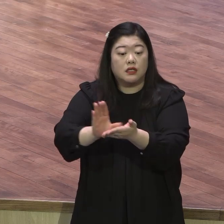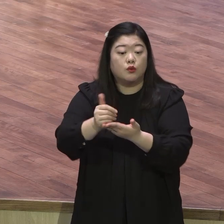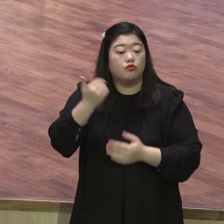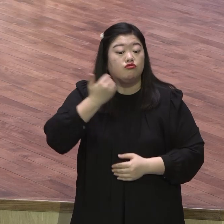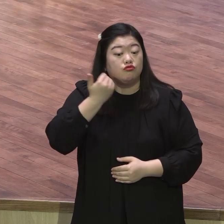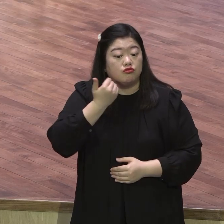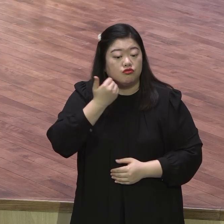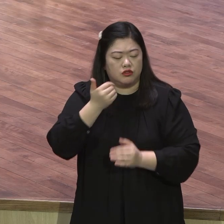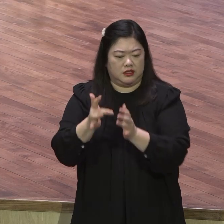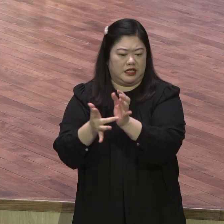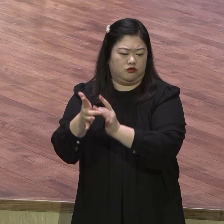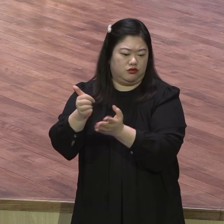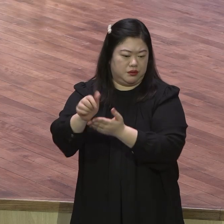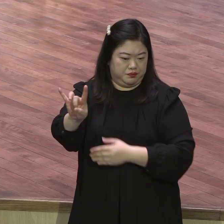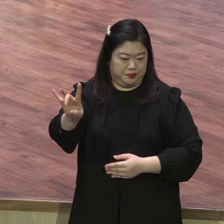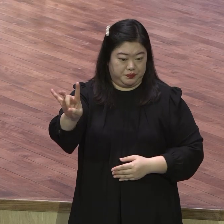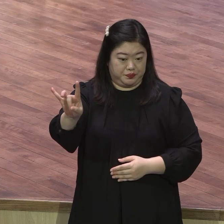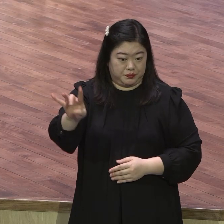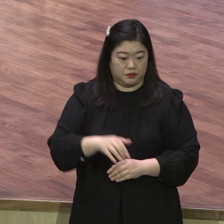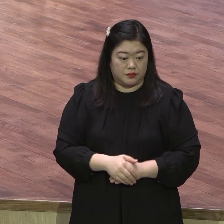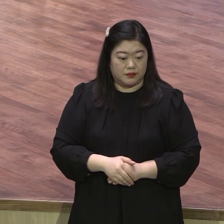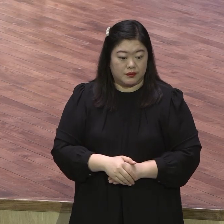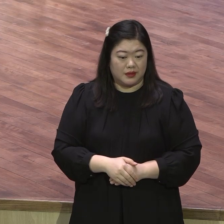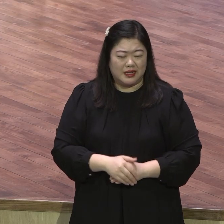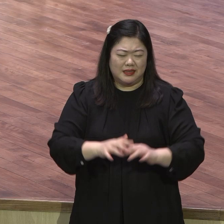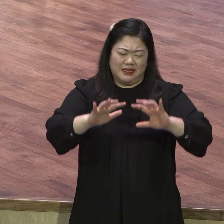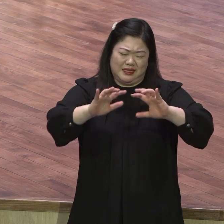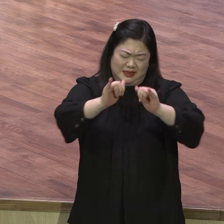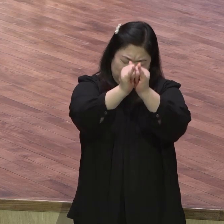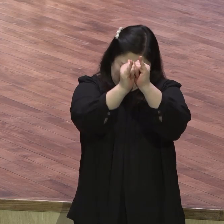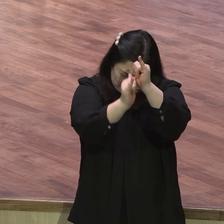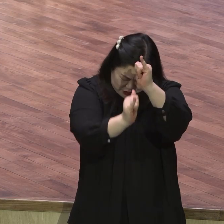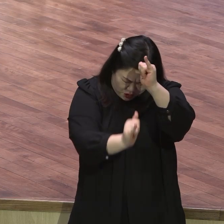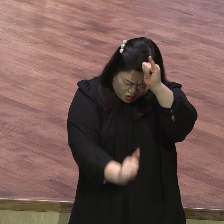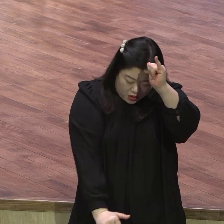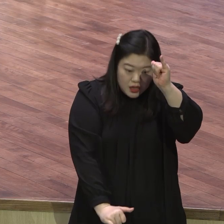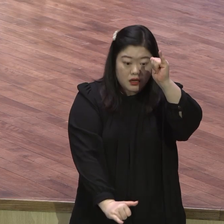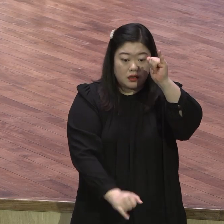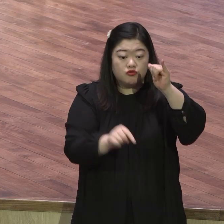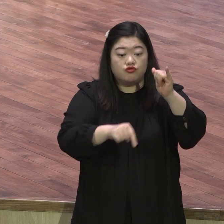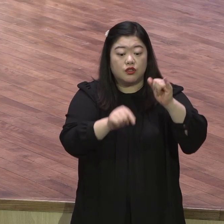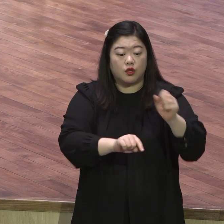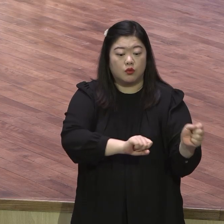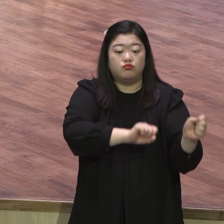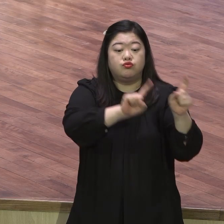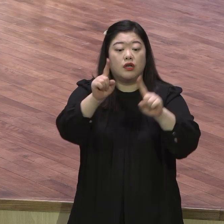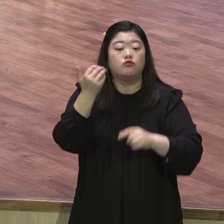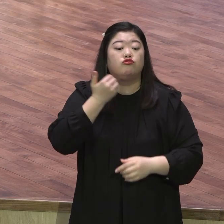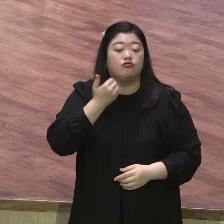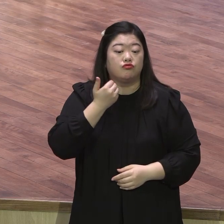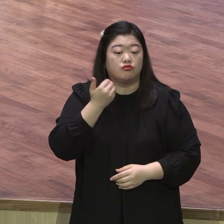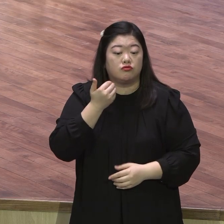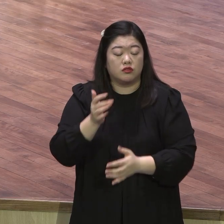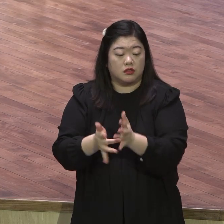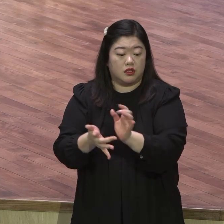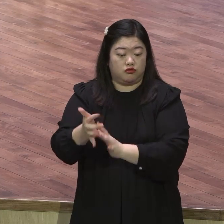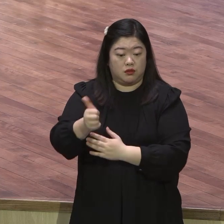부활한 부활한 사람은 16살상 예수님밖에 없어요. 다 가짜예요.